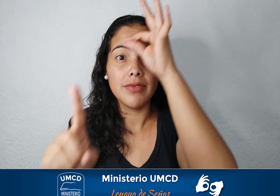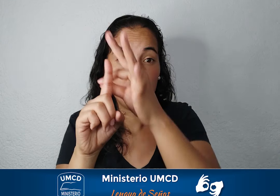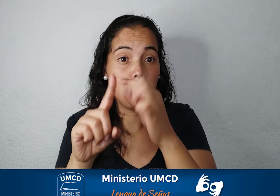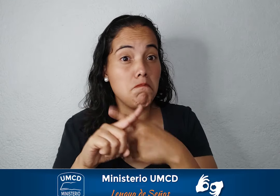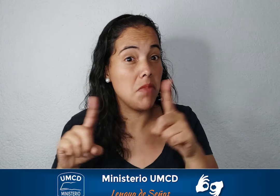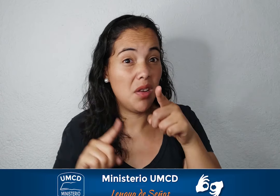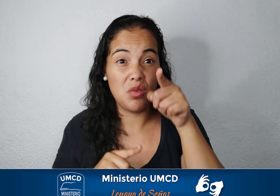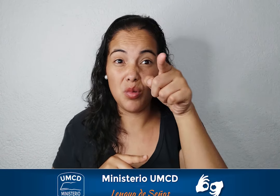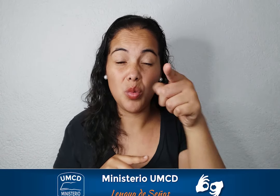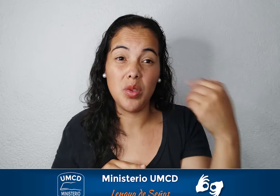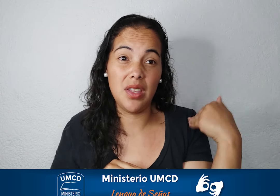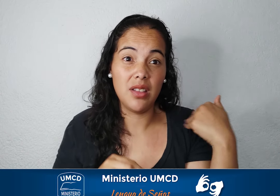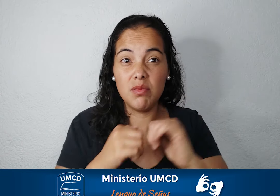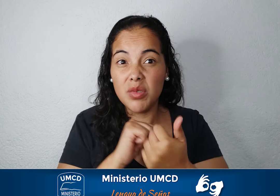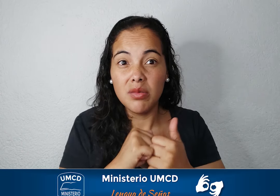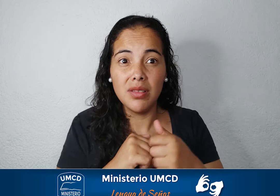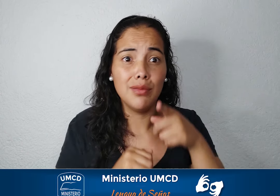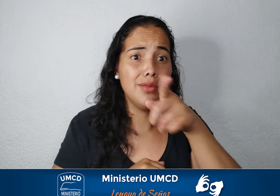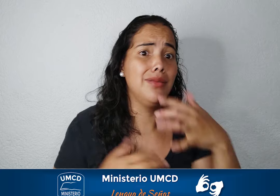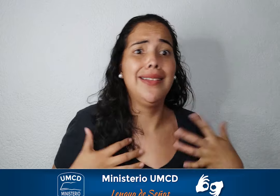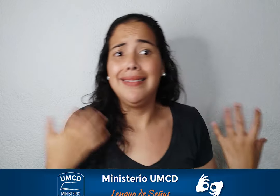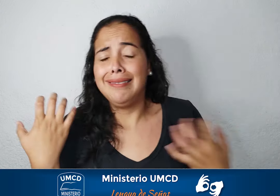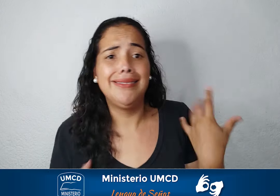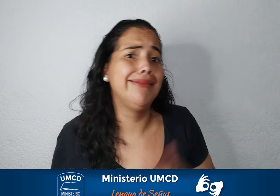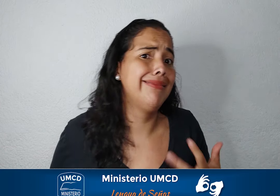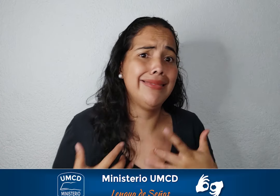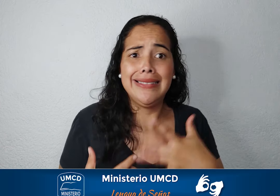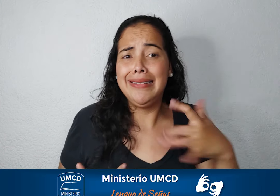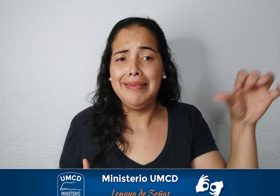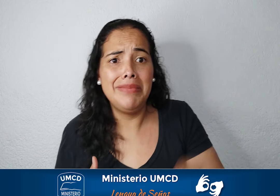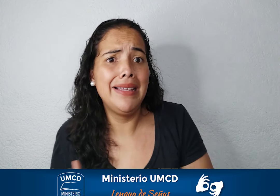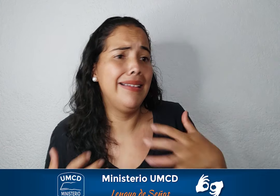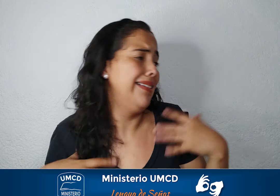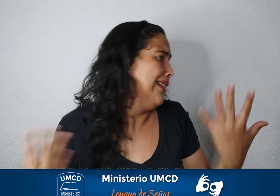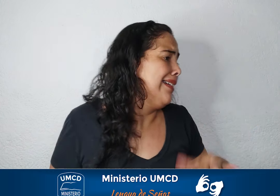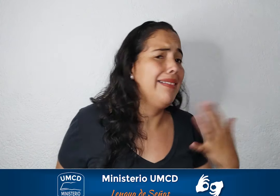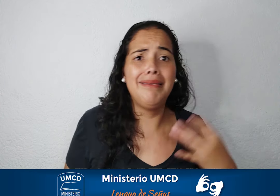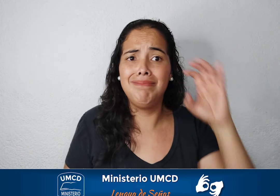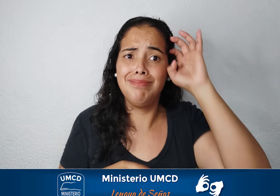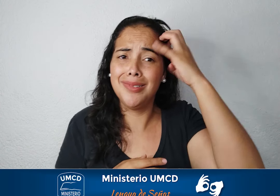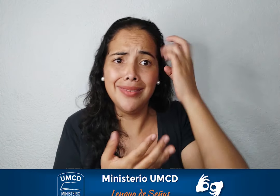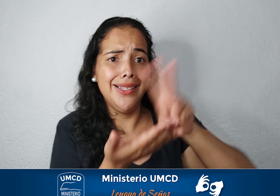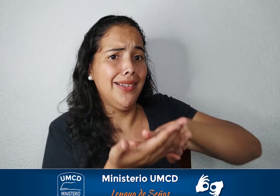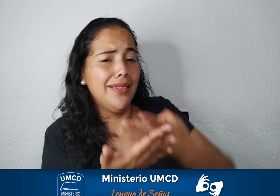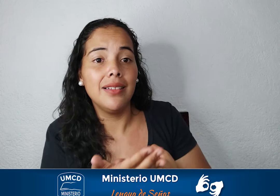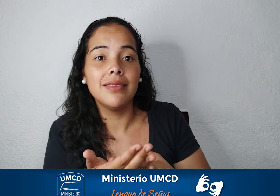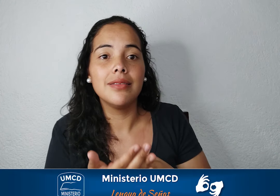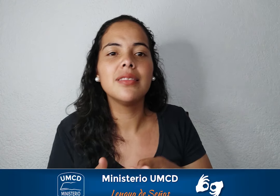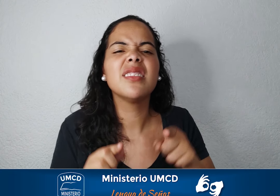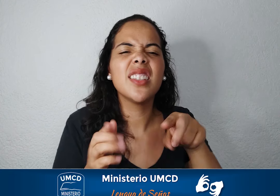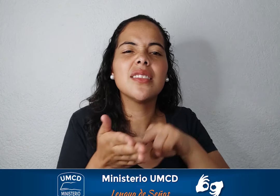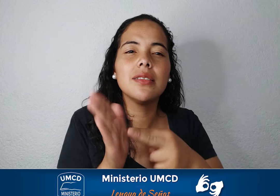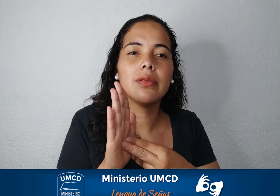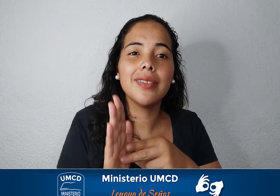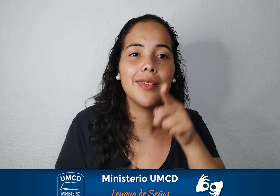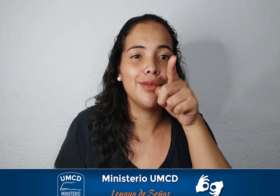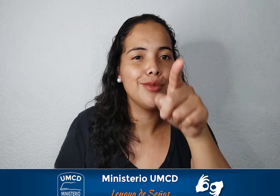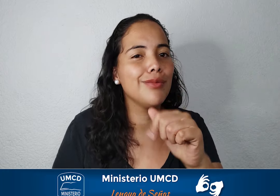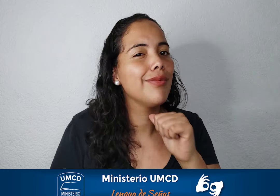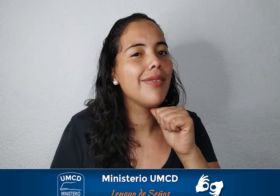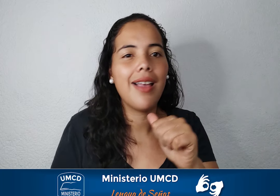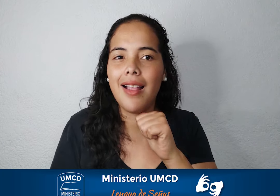la tormenta que viene desequilibra nuestra barca, entonces quiere decir que lo que